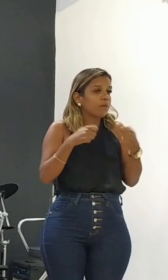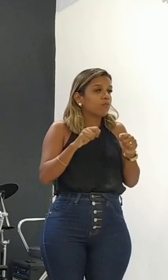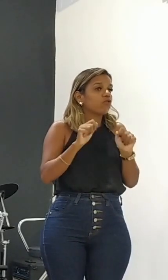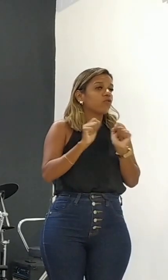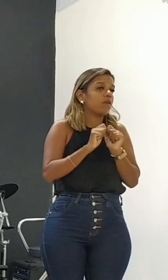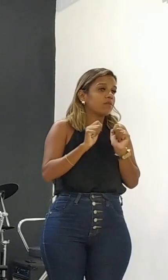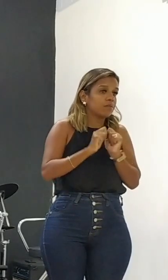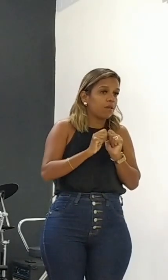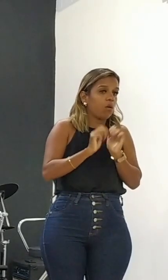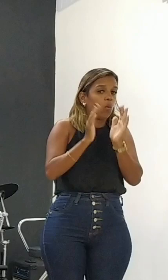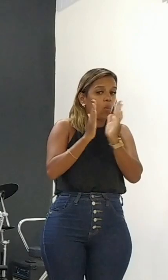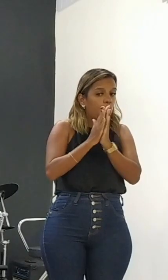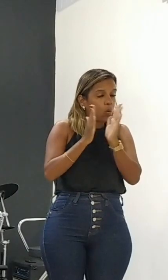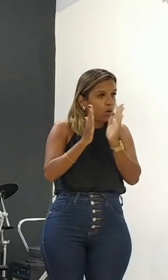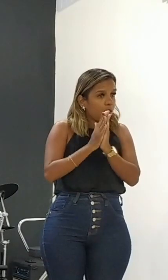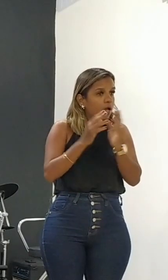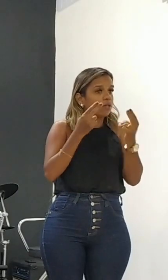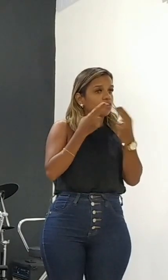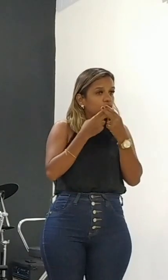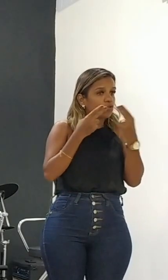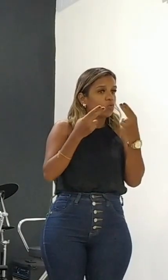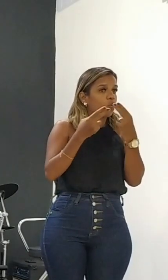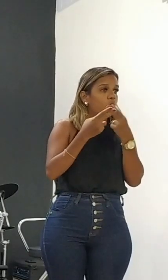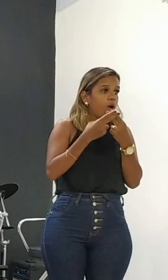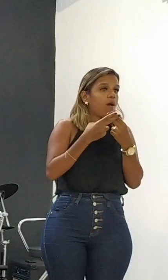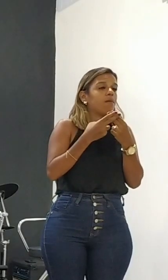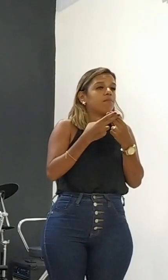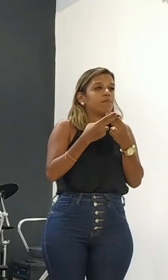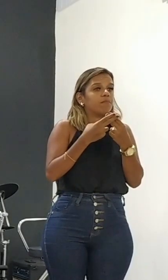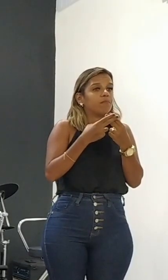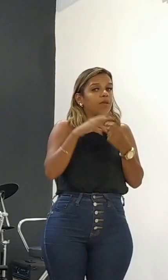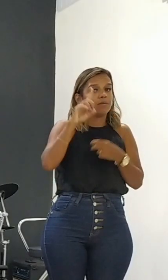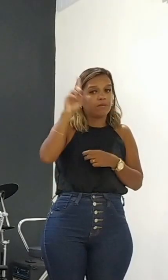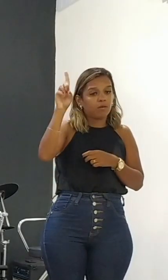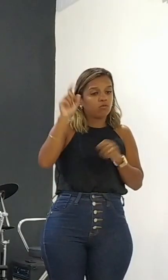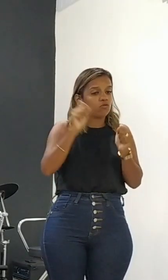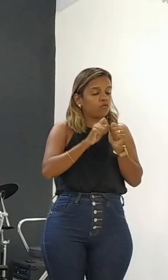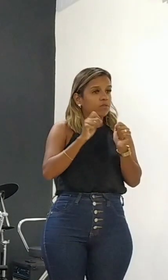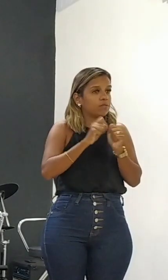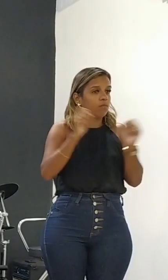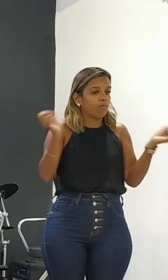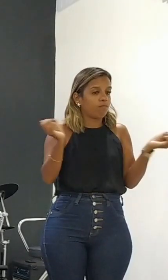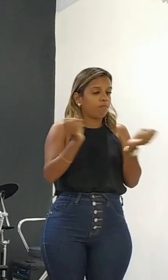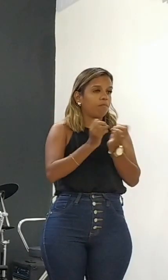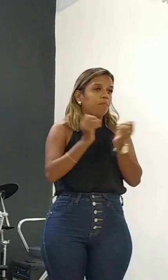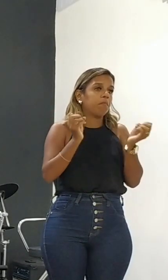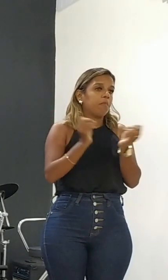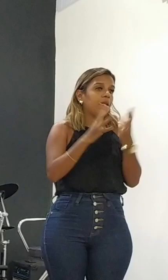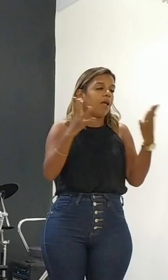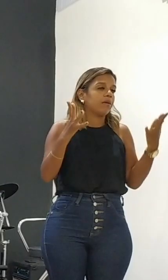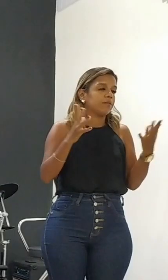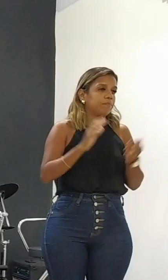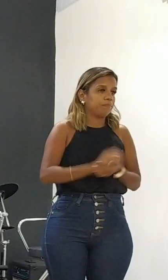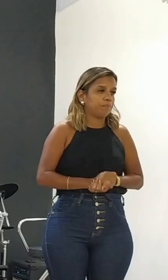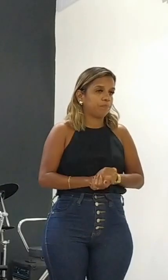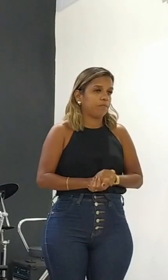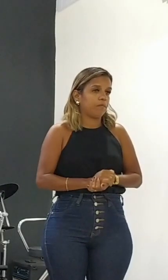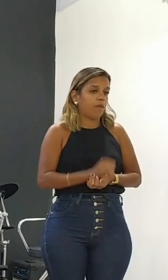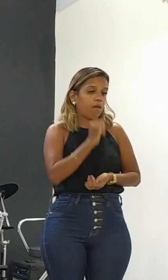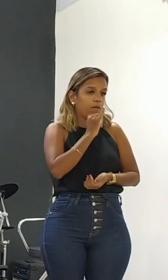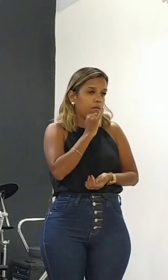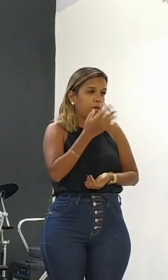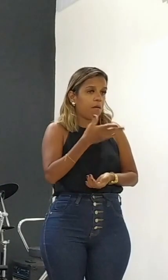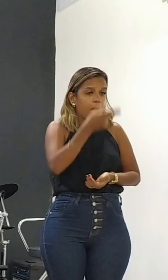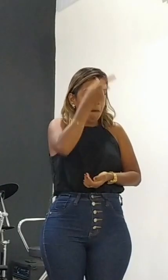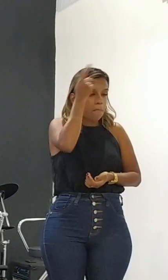jejuar, cabe a nós interceder junto a Deus para que Deus venha operar no milagre. Né? Quando alguém recebe uma notícia que está com câncer, né? Eu não